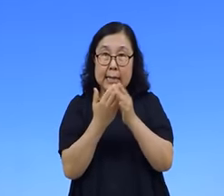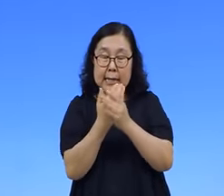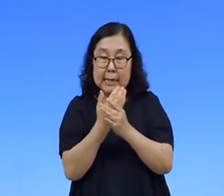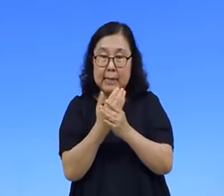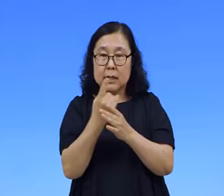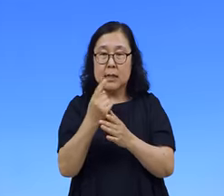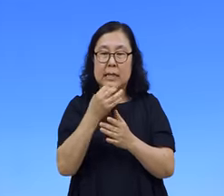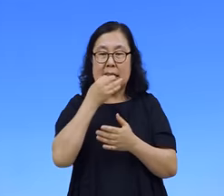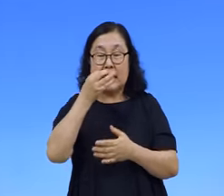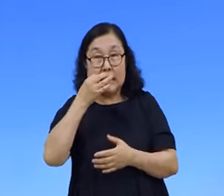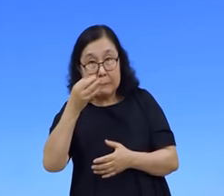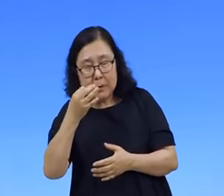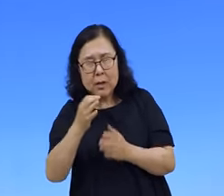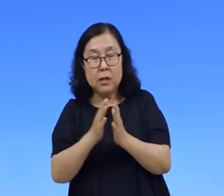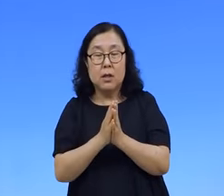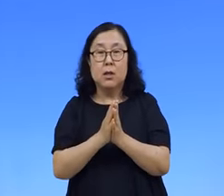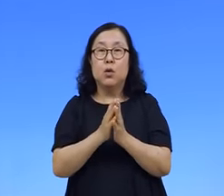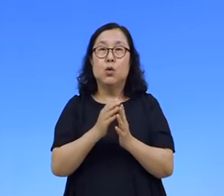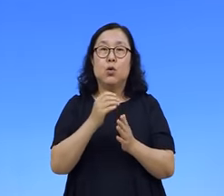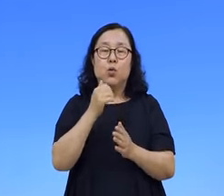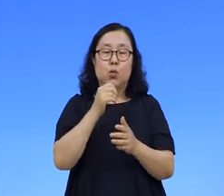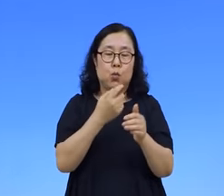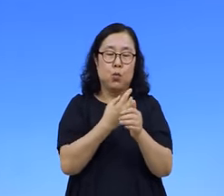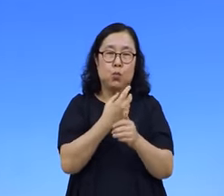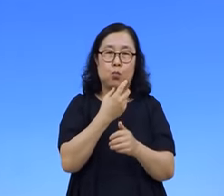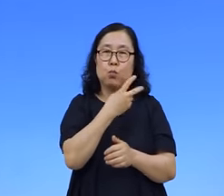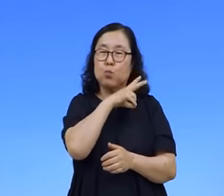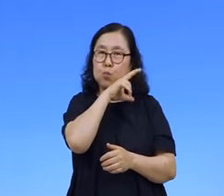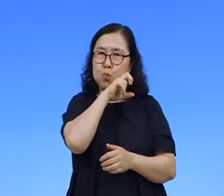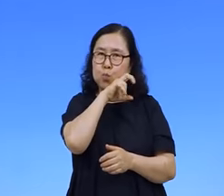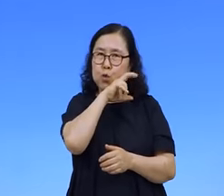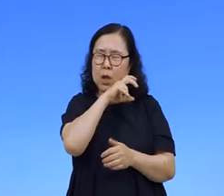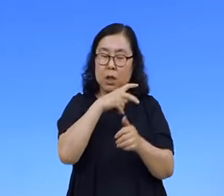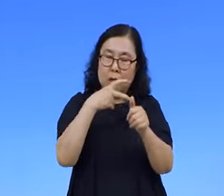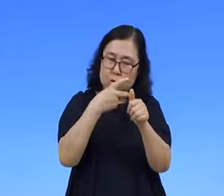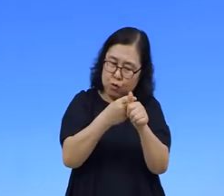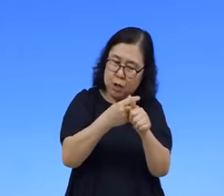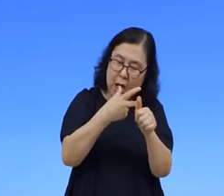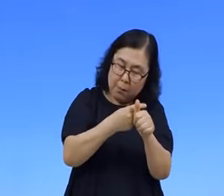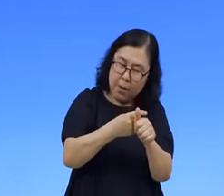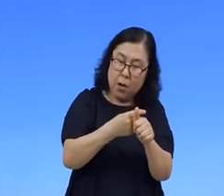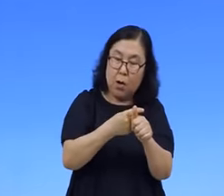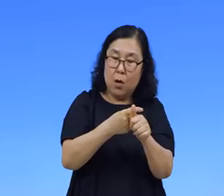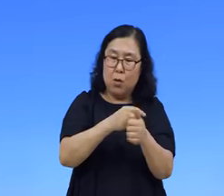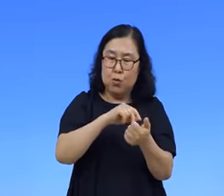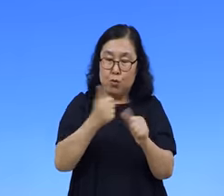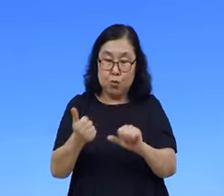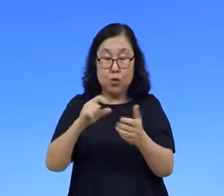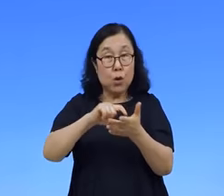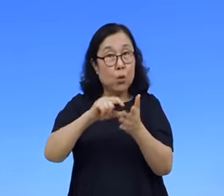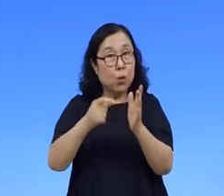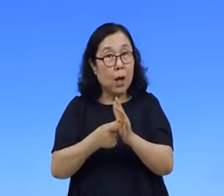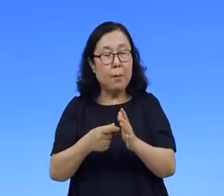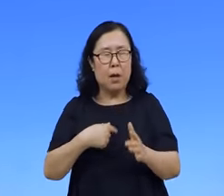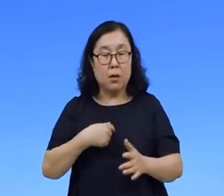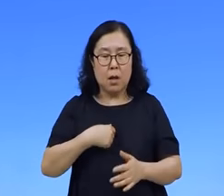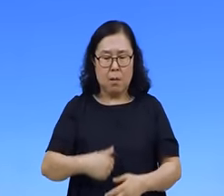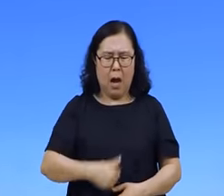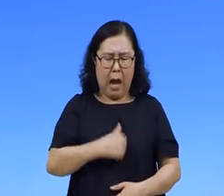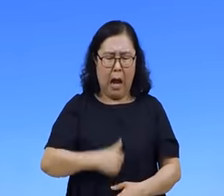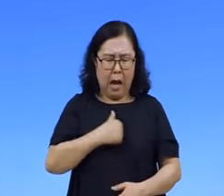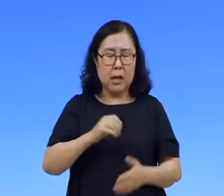소량을 쥐에게 투입해도 그 쥐가 목숨을 잃을 만큼 이게 강력하다면 막 격분할 때